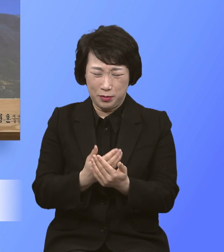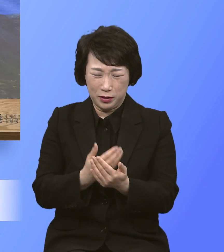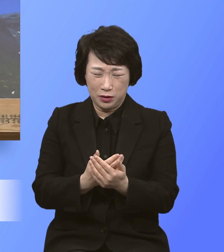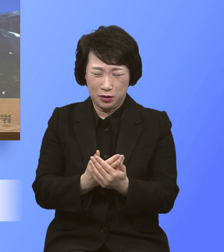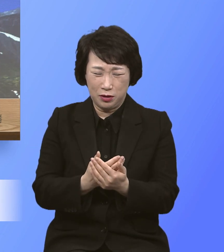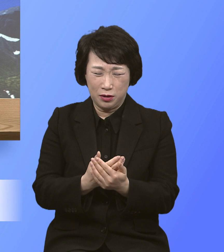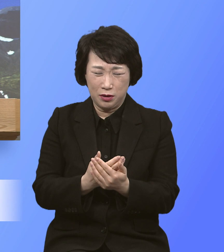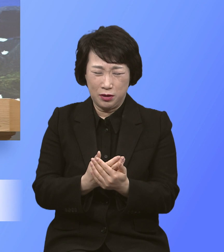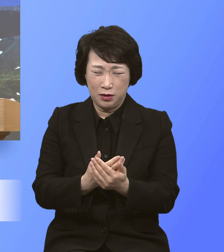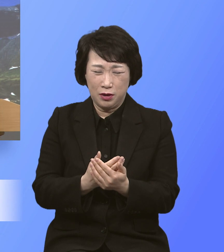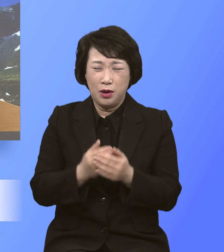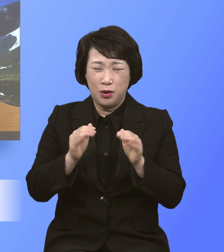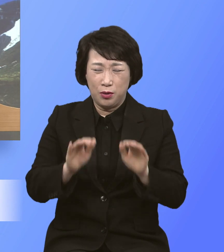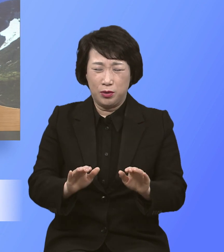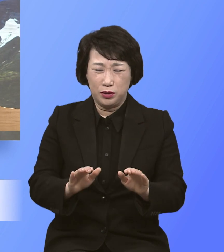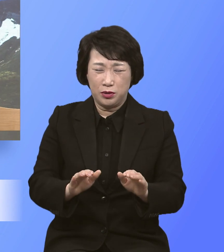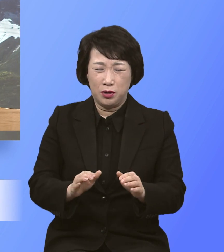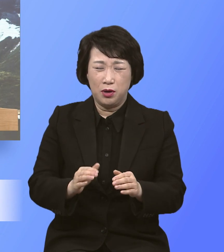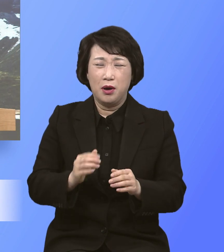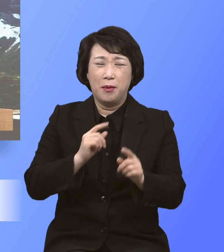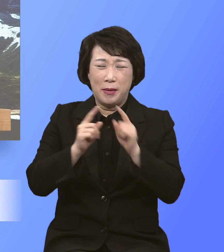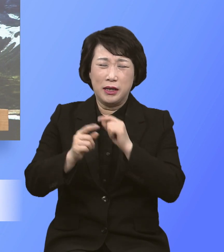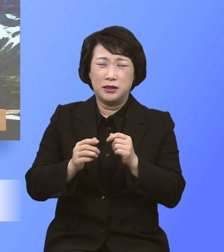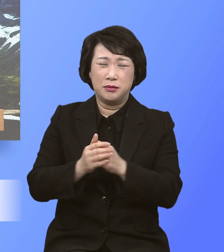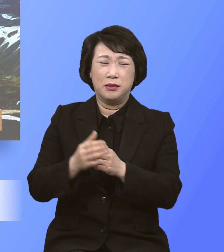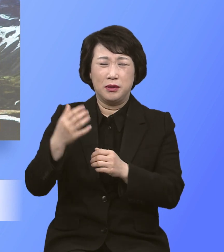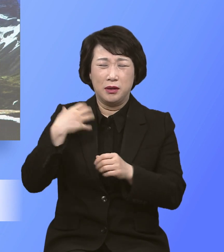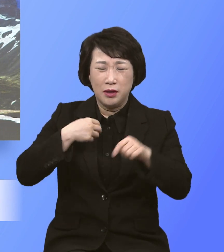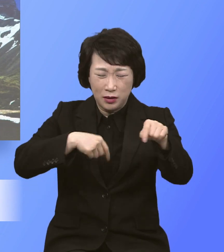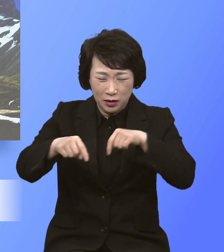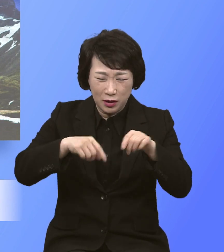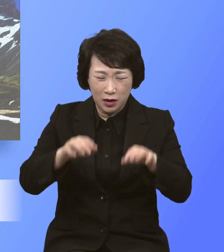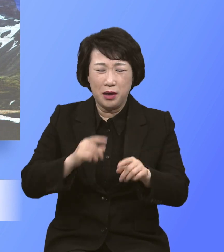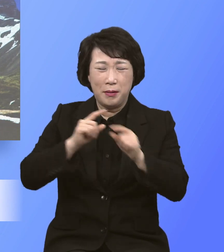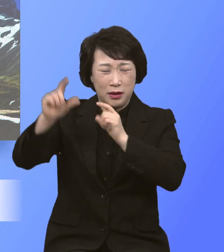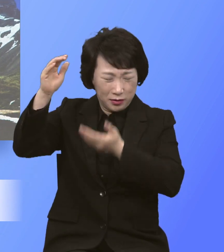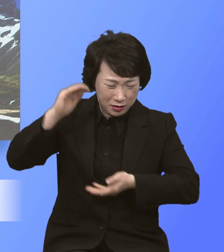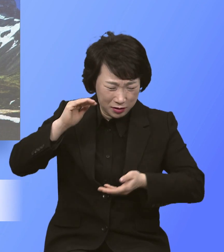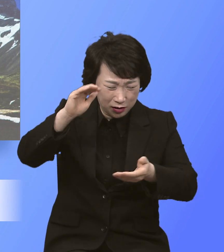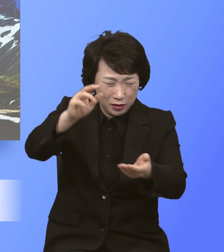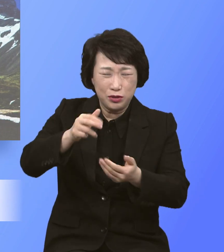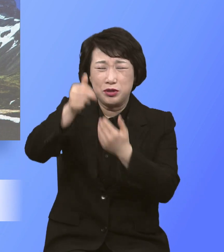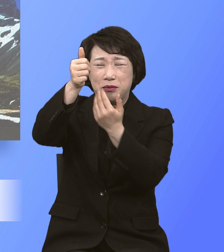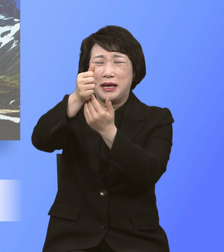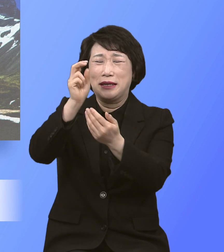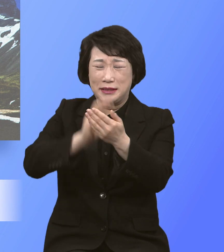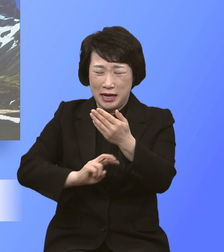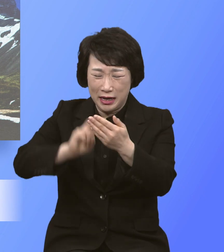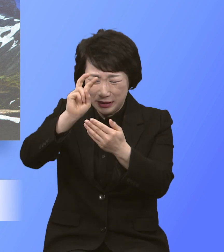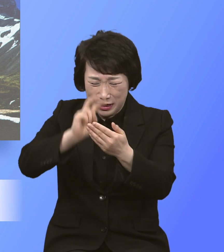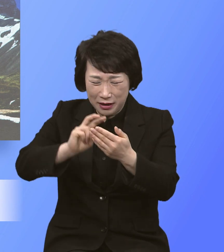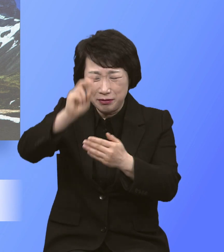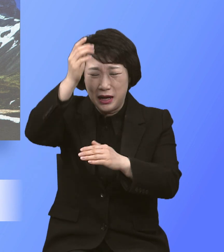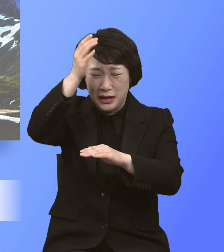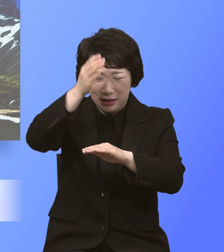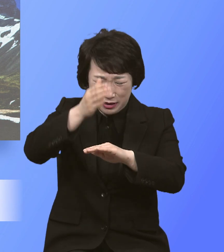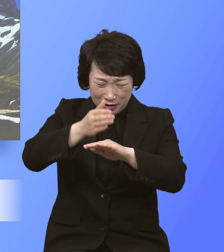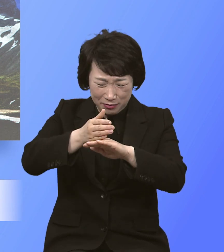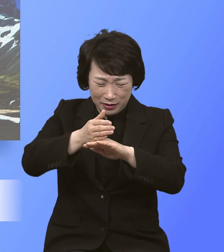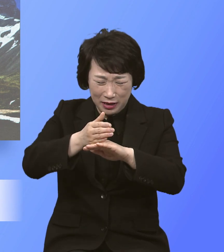하옵소서. 오늘 또 말씀을 주관하시고 말씀하신 주님을 찬양합니다.